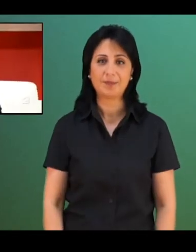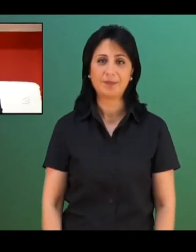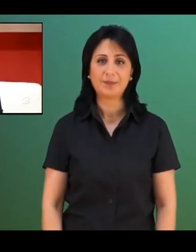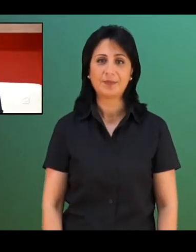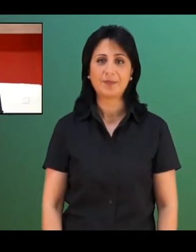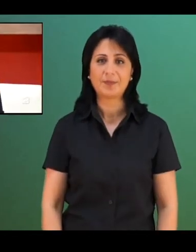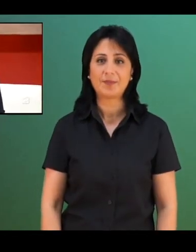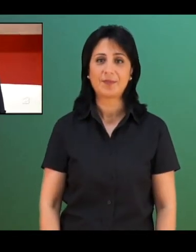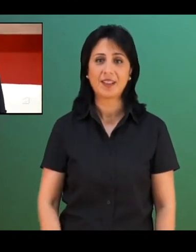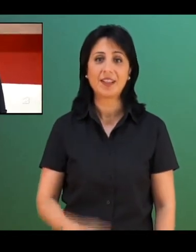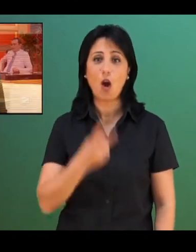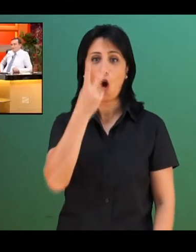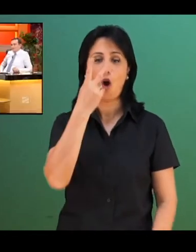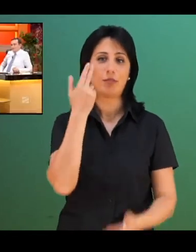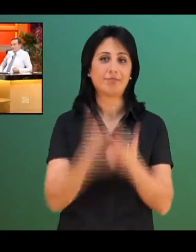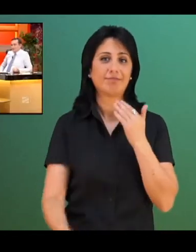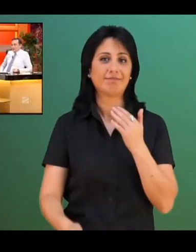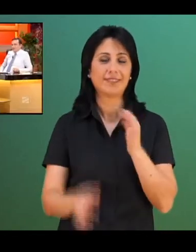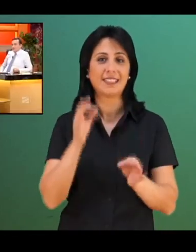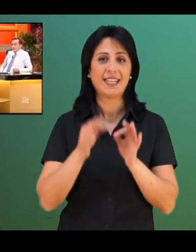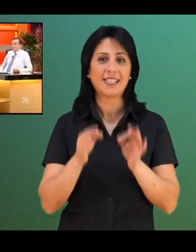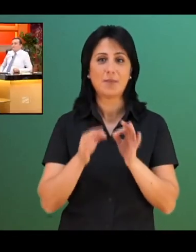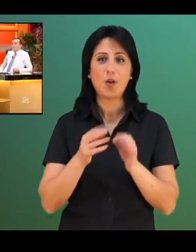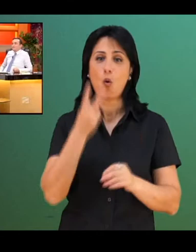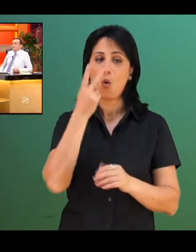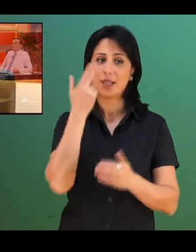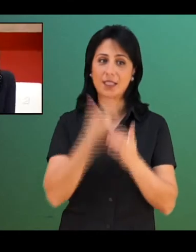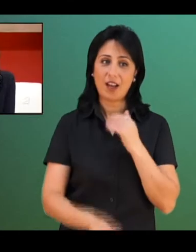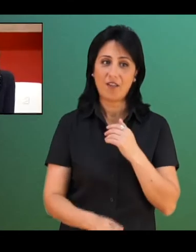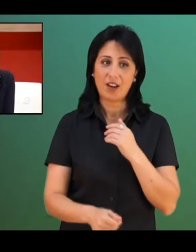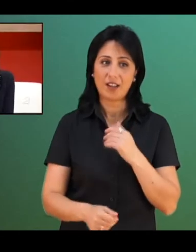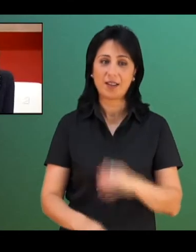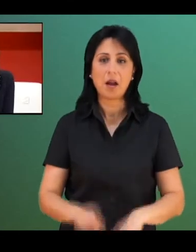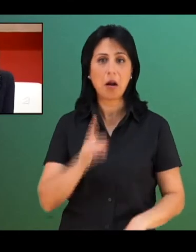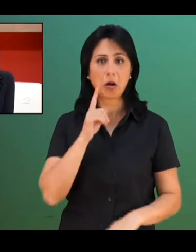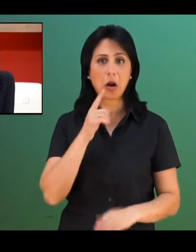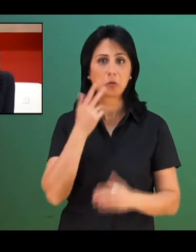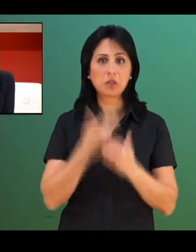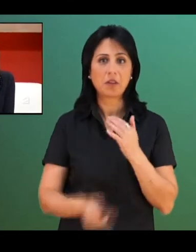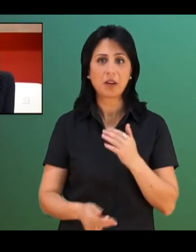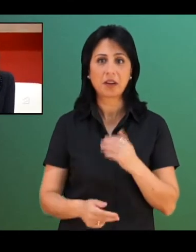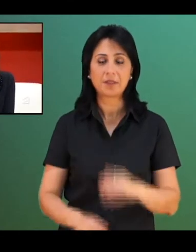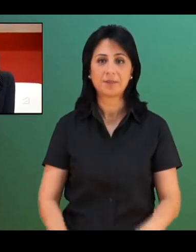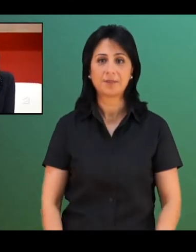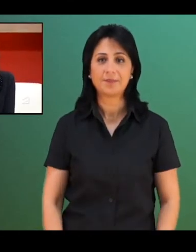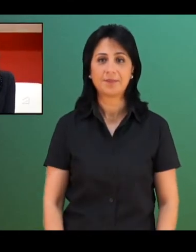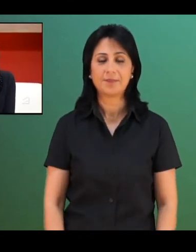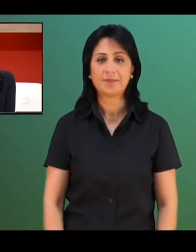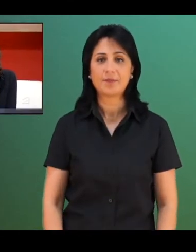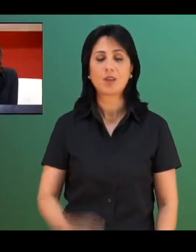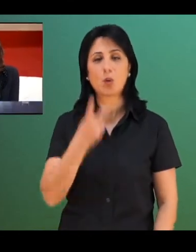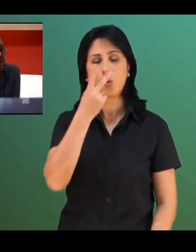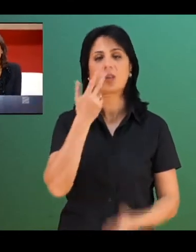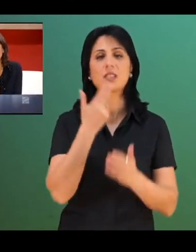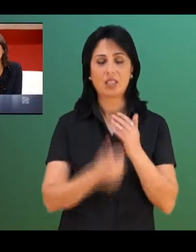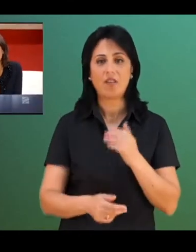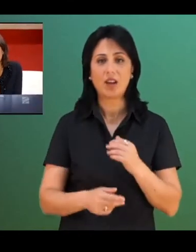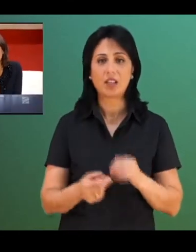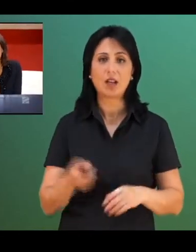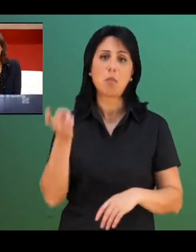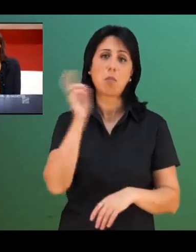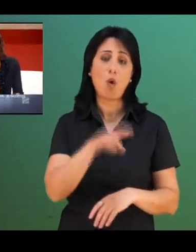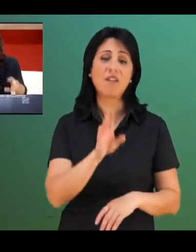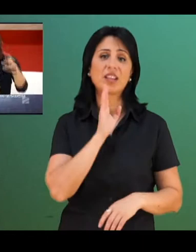ორი წავაგე და ის მაყფლება ამის თქმის? კი, გასო თორე. ორი წავაგეთ, ანუ მოვიდა ქალი, გვატირა, გვაბღავლა, თვითონაც